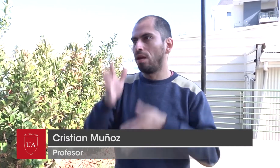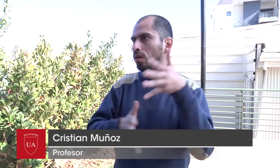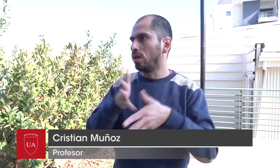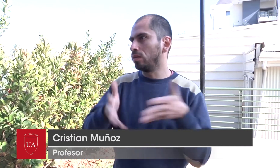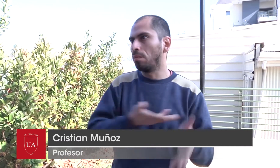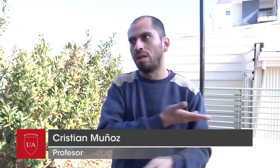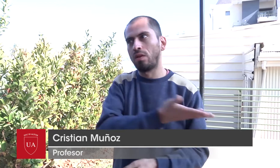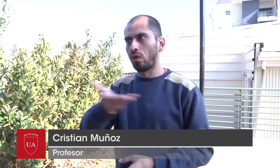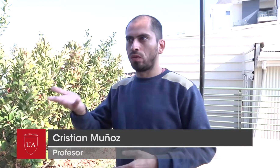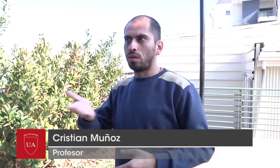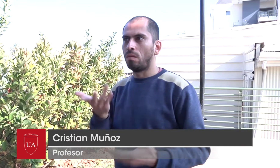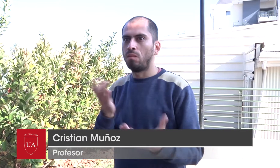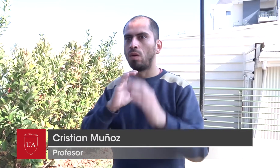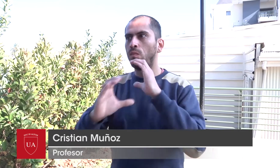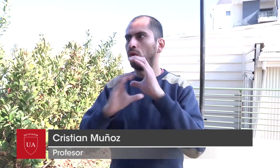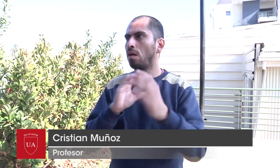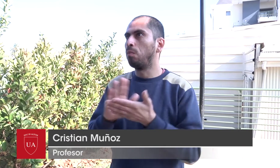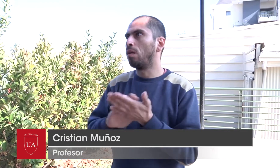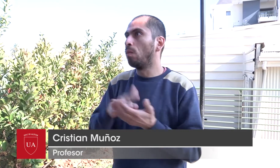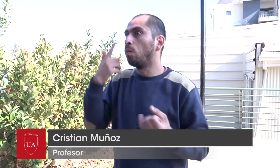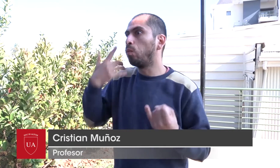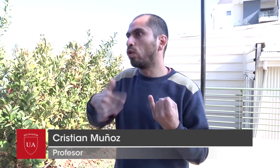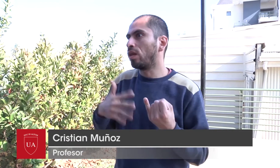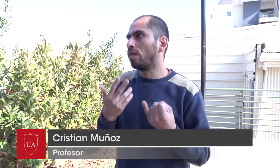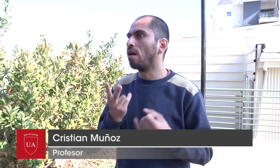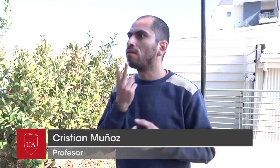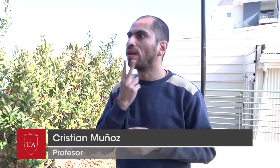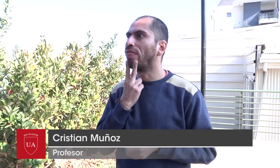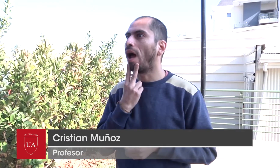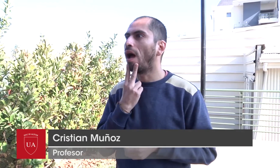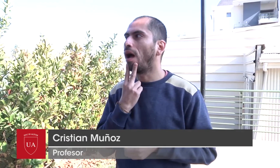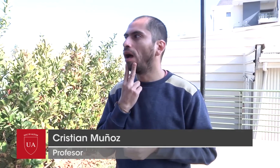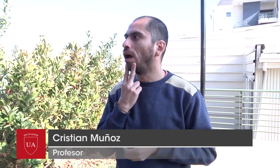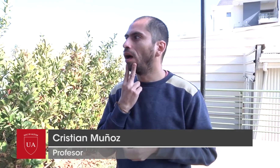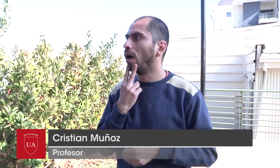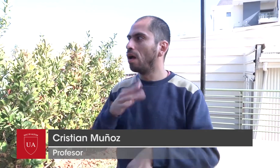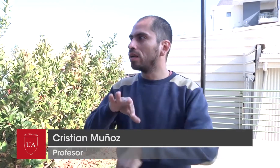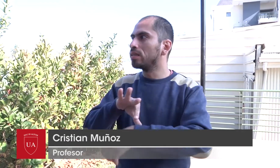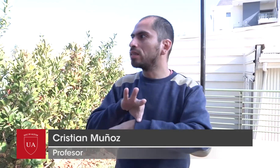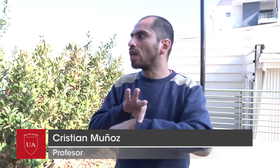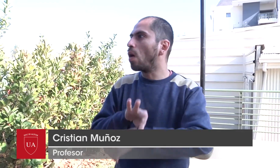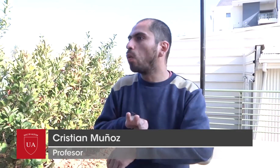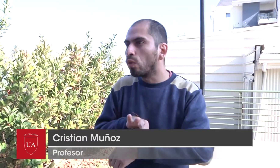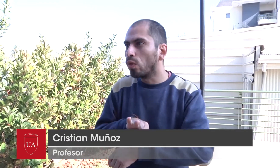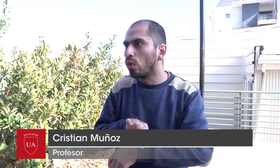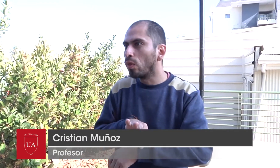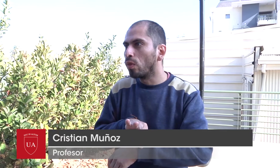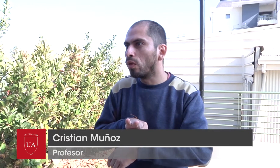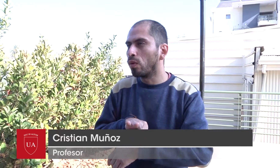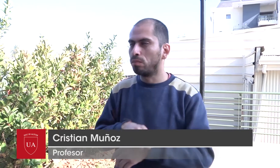es muy importante que en las escuelas todos aprendan lengua de señas. Es muy importante para la vida, en salud,